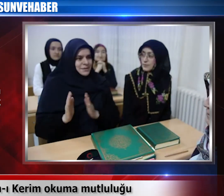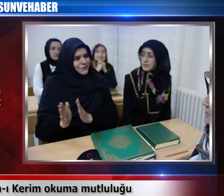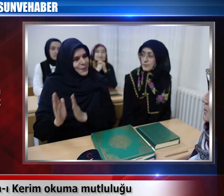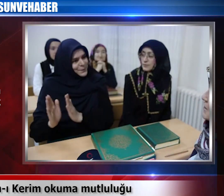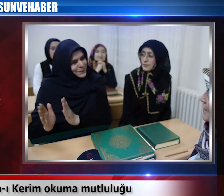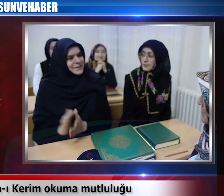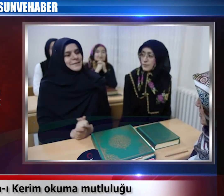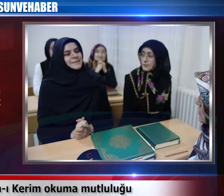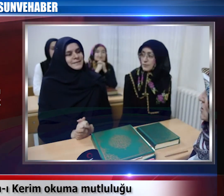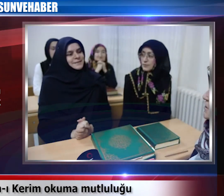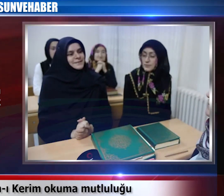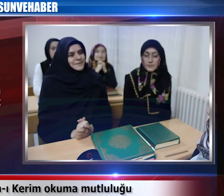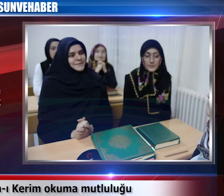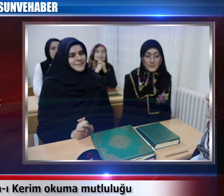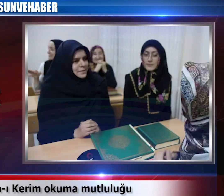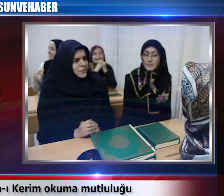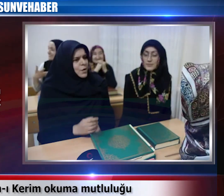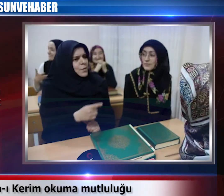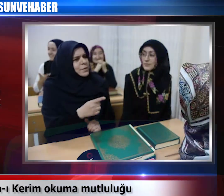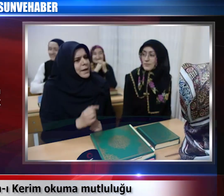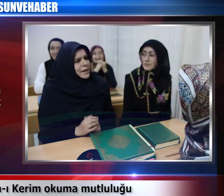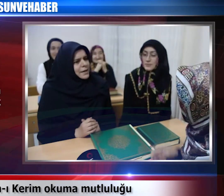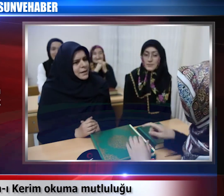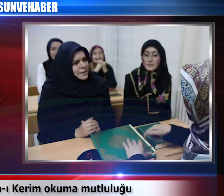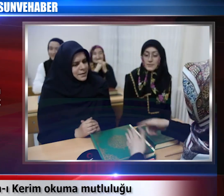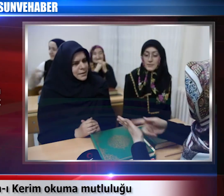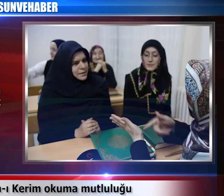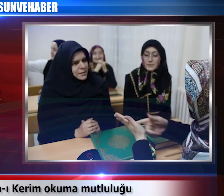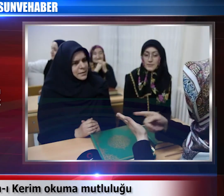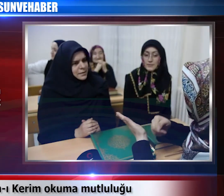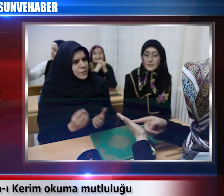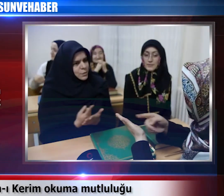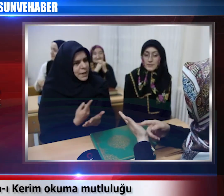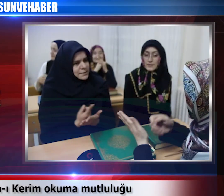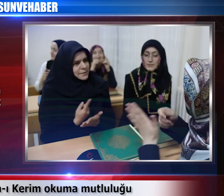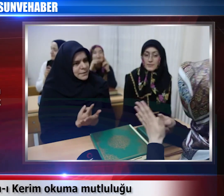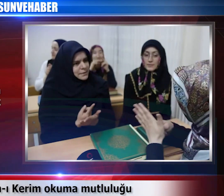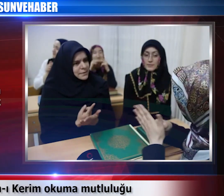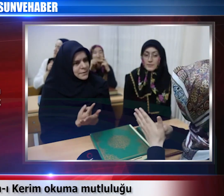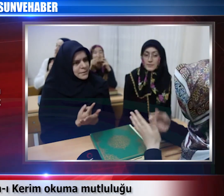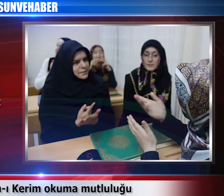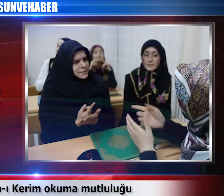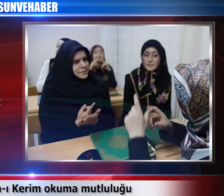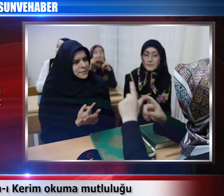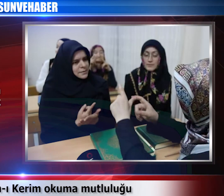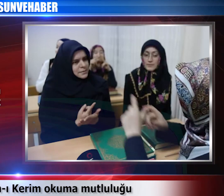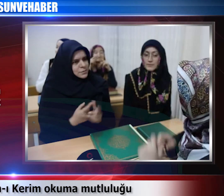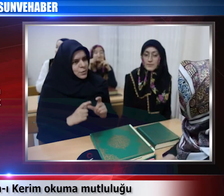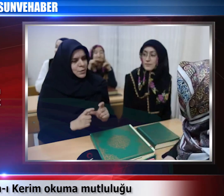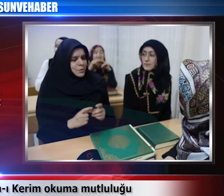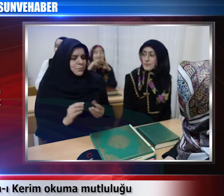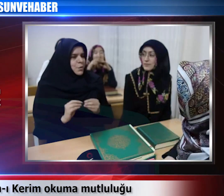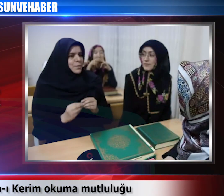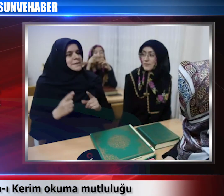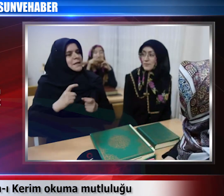Diğer arkadaşlar da gelecek inşallah diyor. Kur'an. Kur'an. Zor mu?